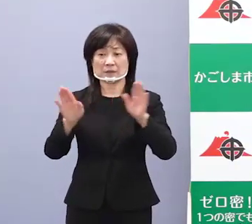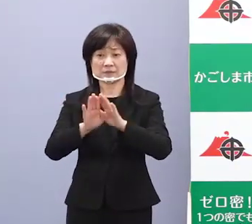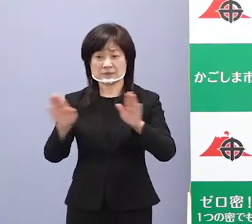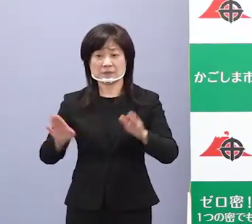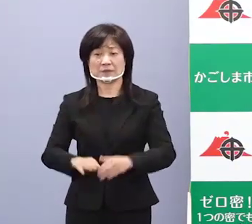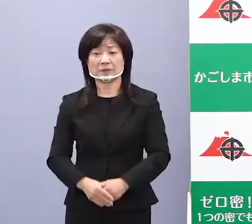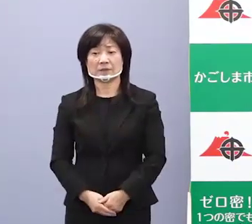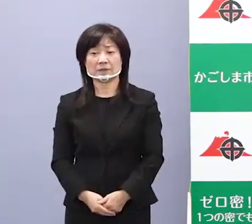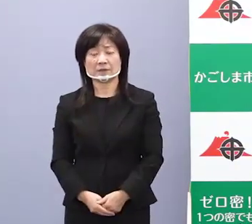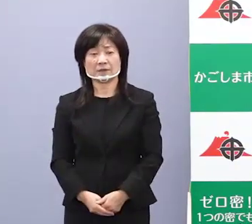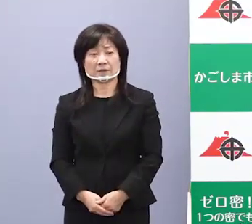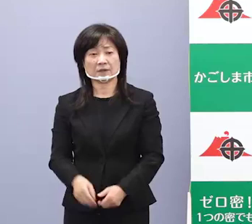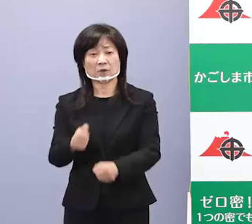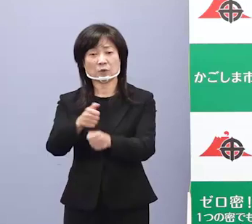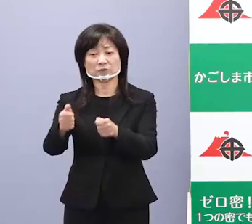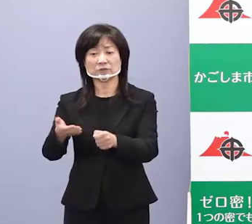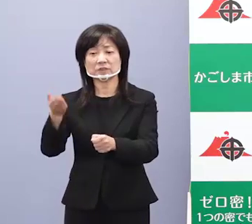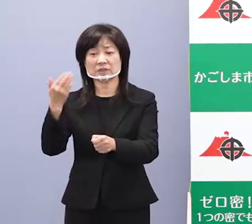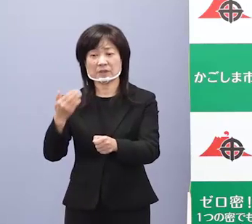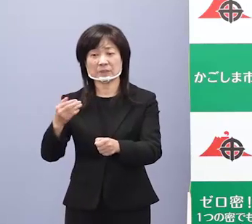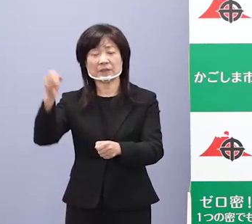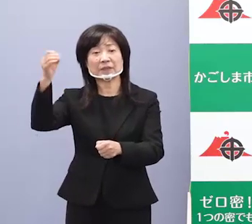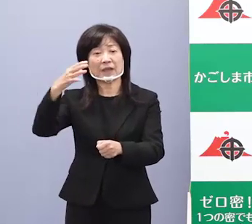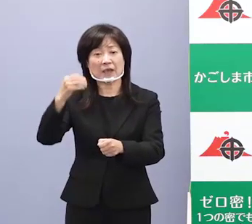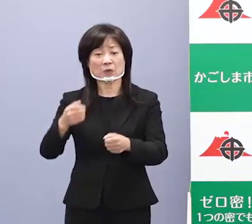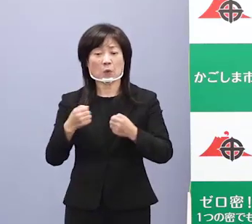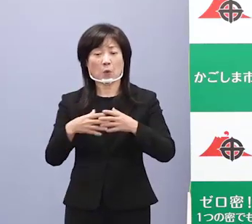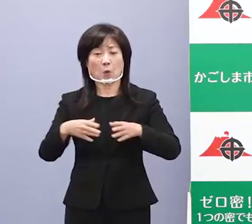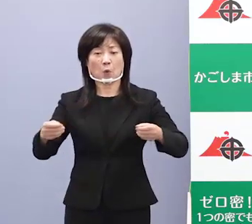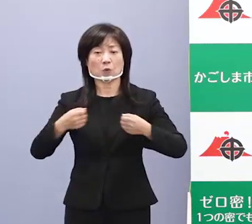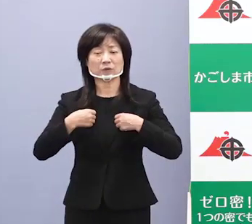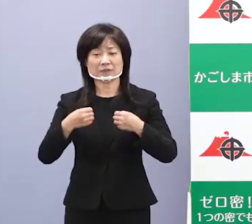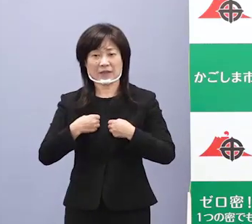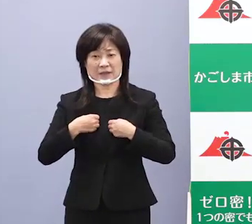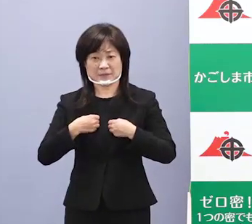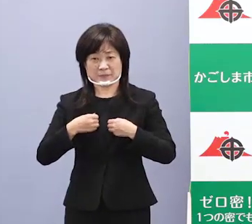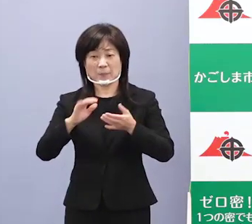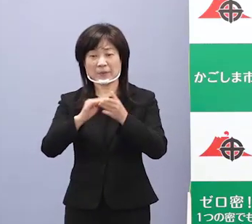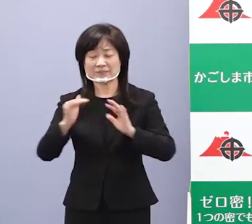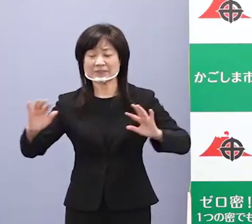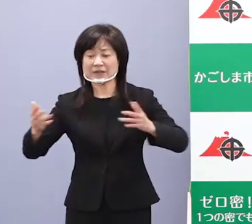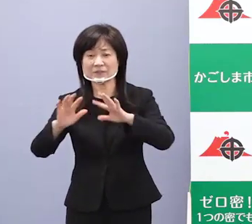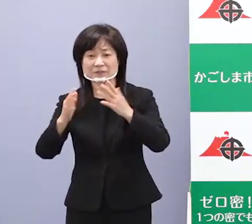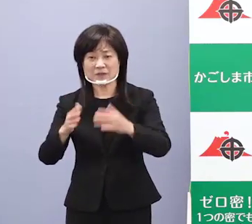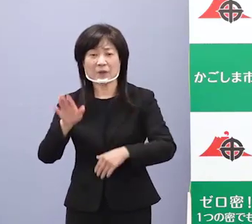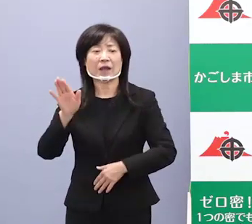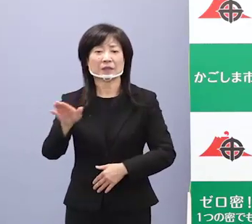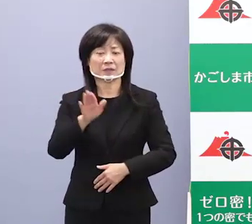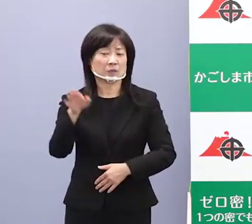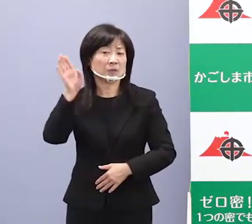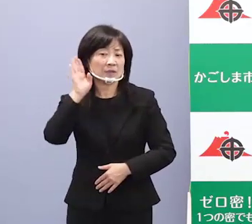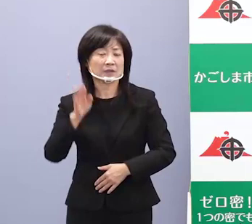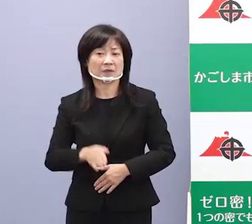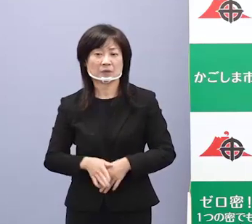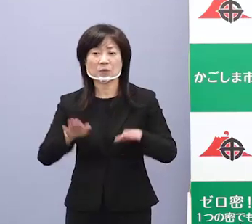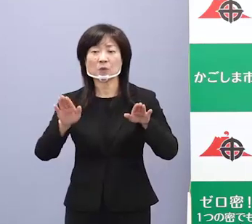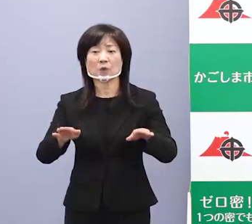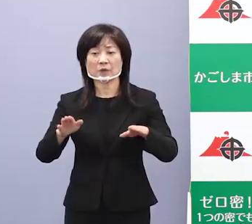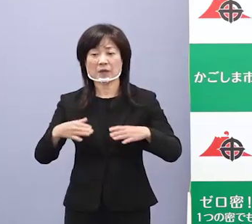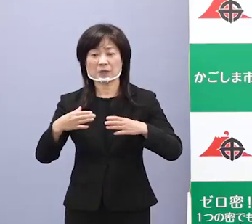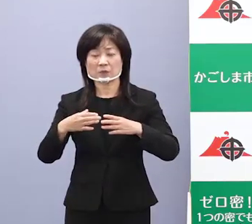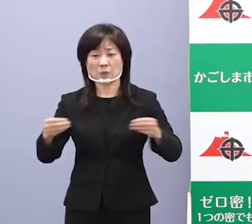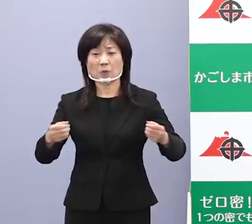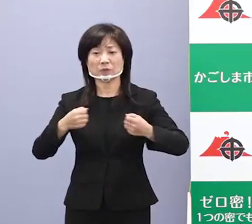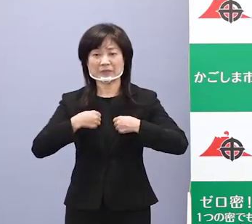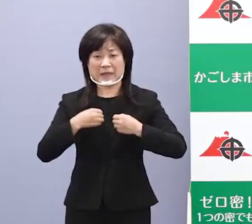。50年前の太陽国体は町の活性化にも大きく貢献したと聞いております。今回の国体